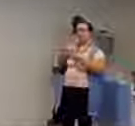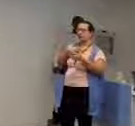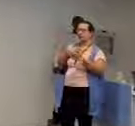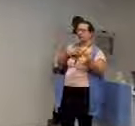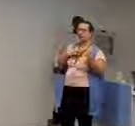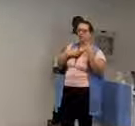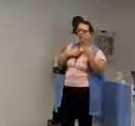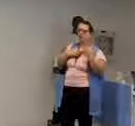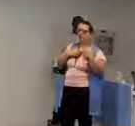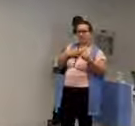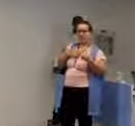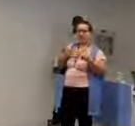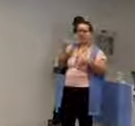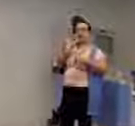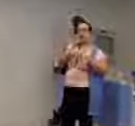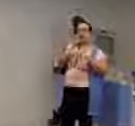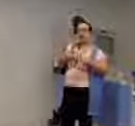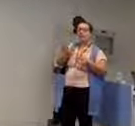de fazer melhor no furo?